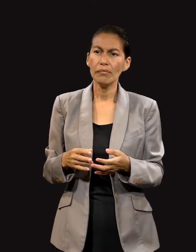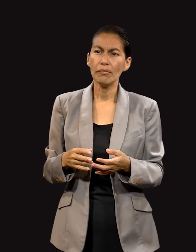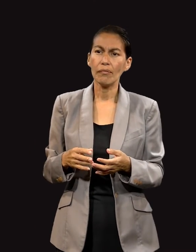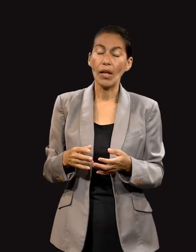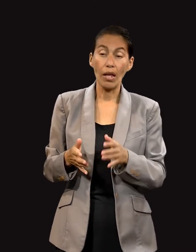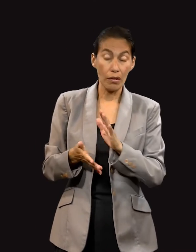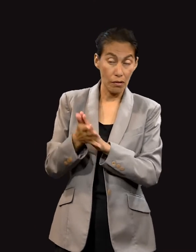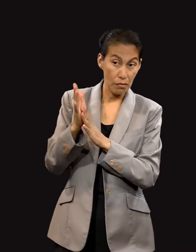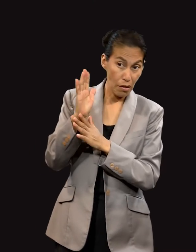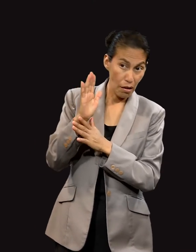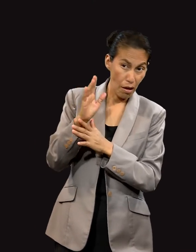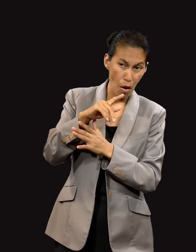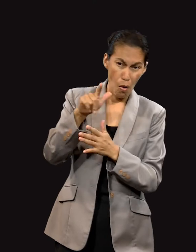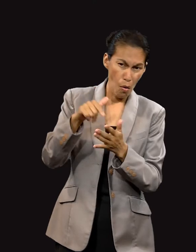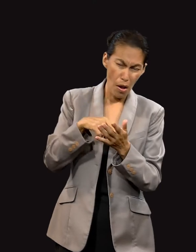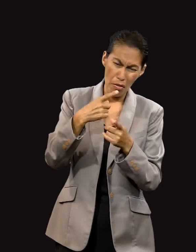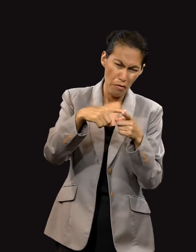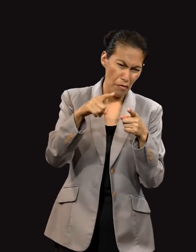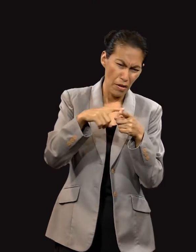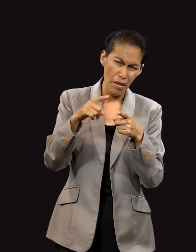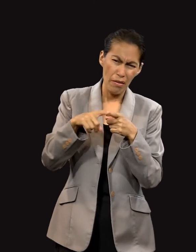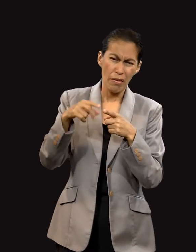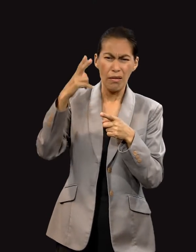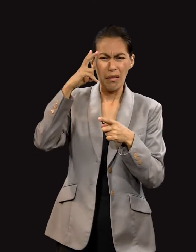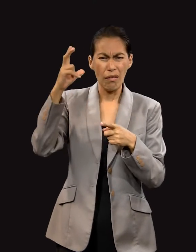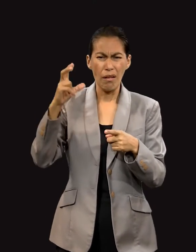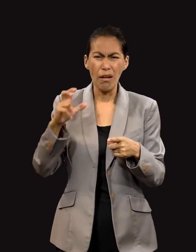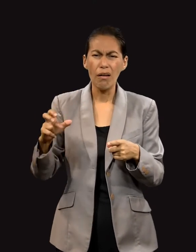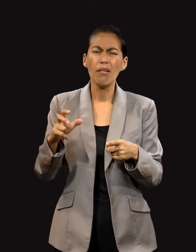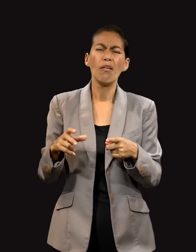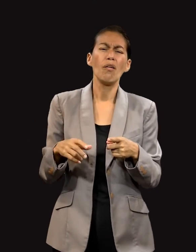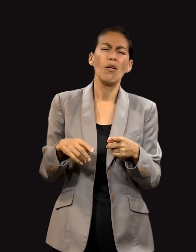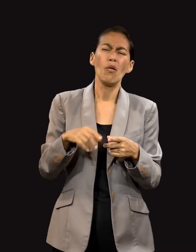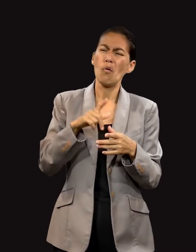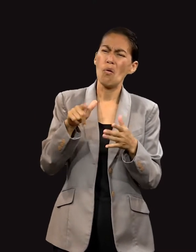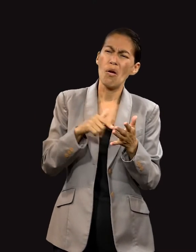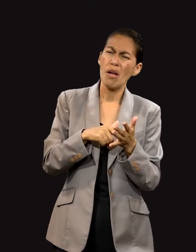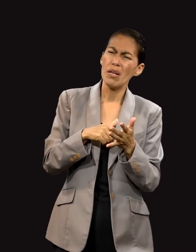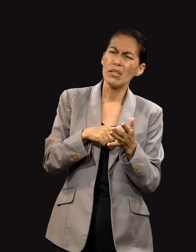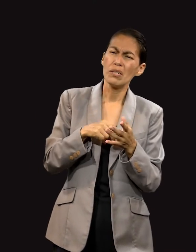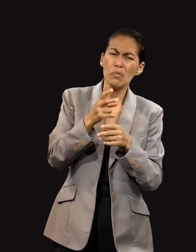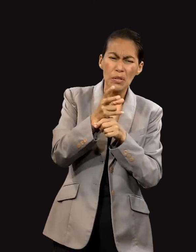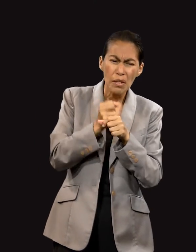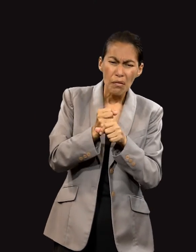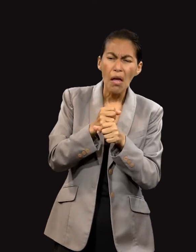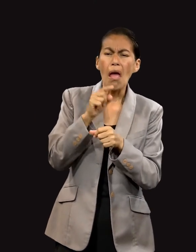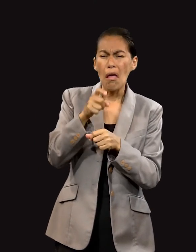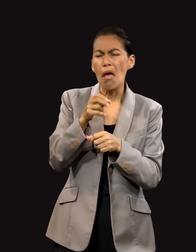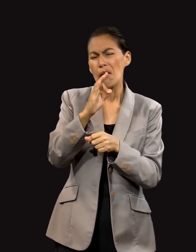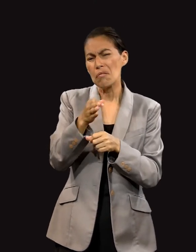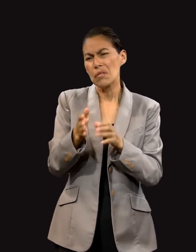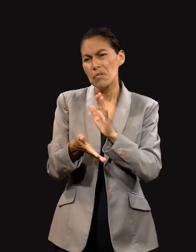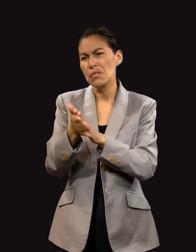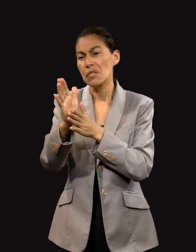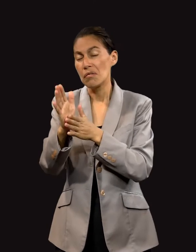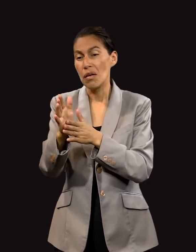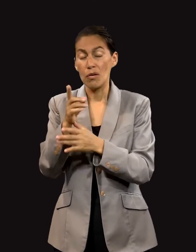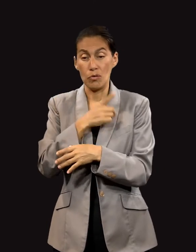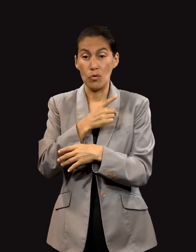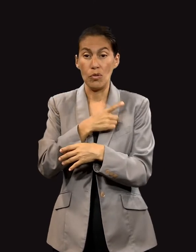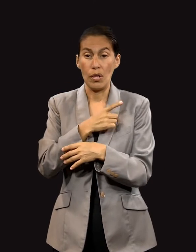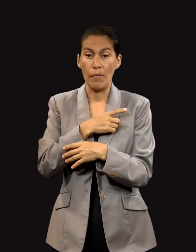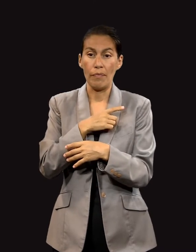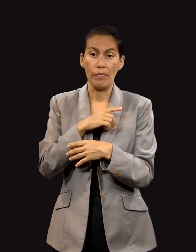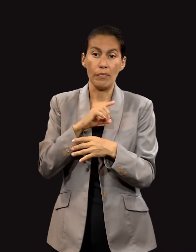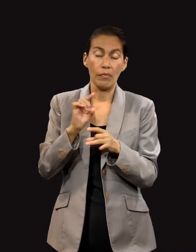se iba a Hidalgo y se iba donde la invitaban y así, entonces sola. Entonces, me daba pendiente que